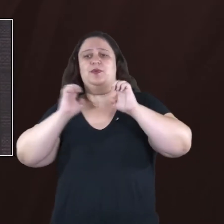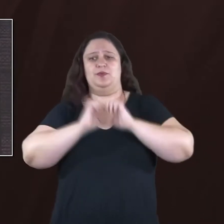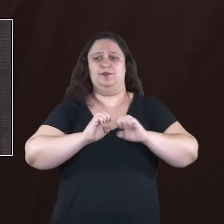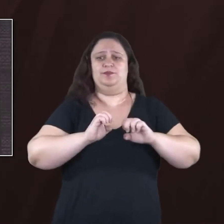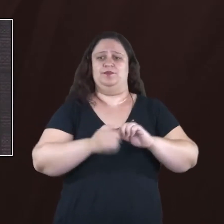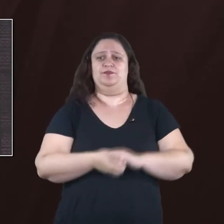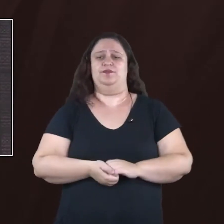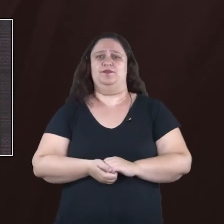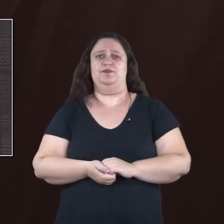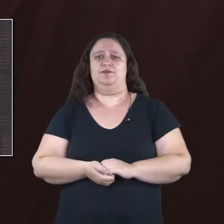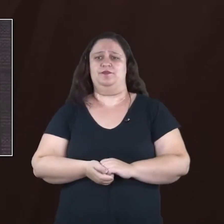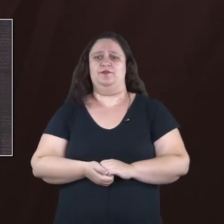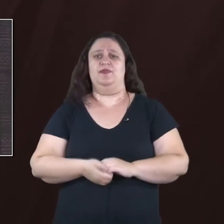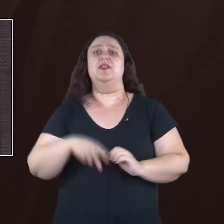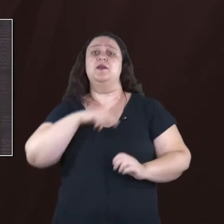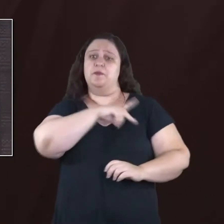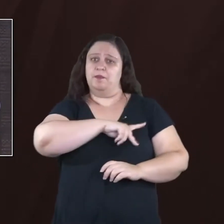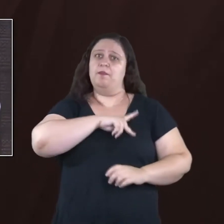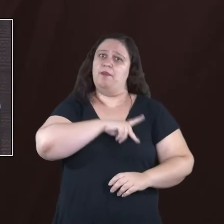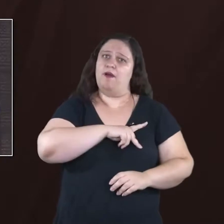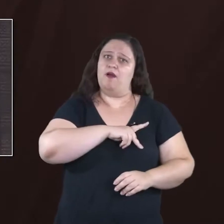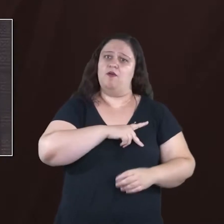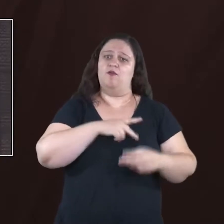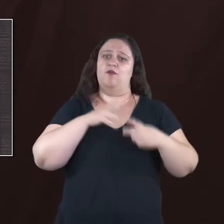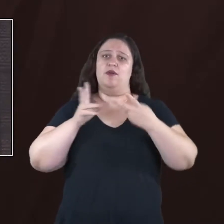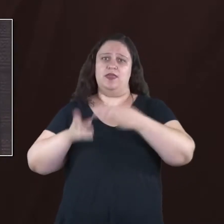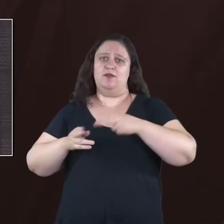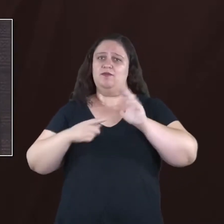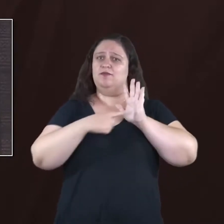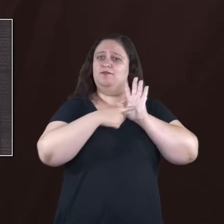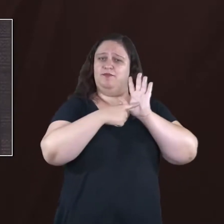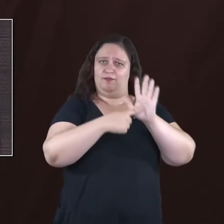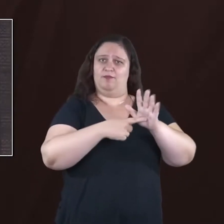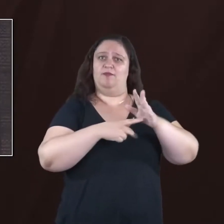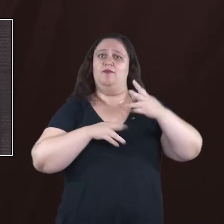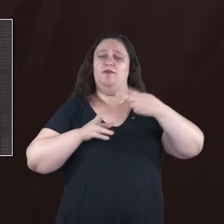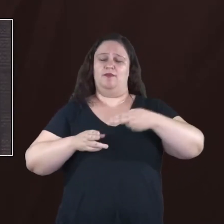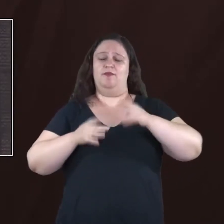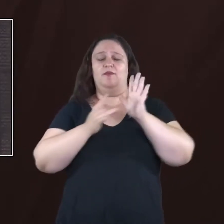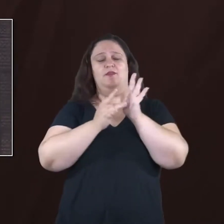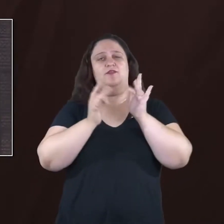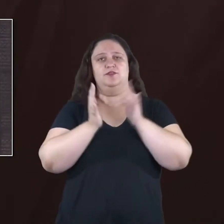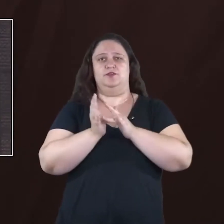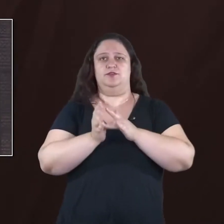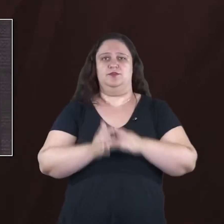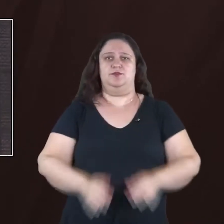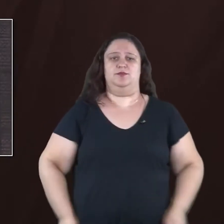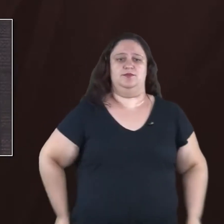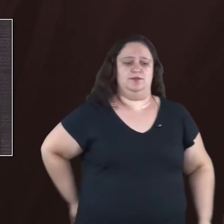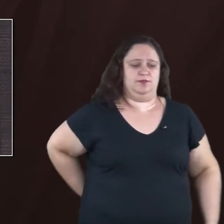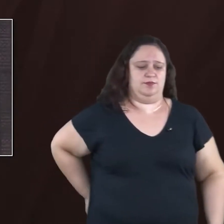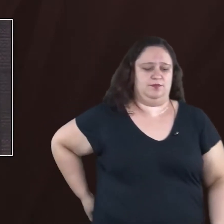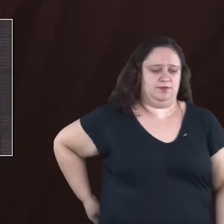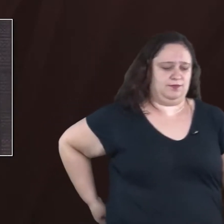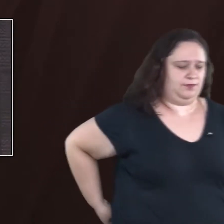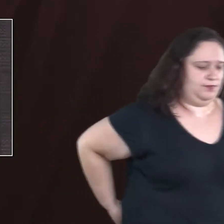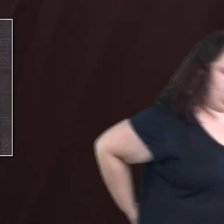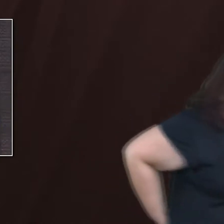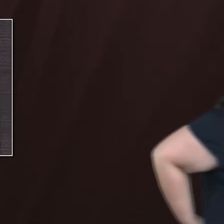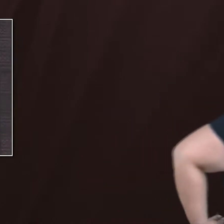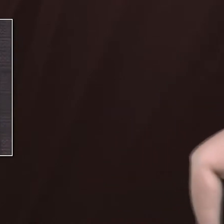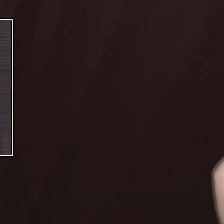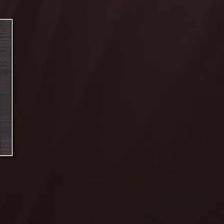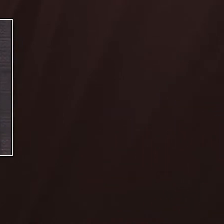querido, amado apóstolo Paulo seguiu as mesmas pisadas. E eu gostaria muito, irmãos, que